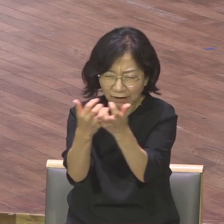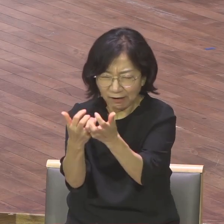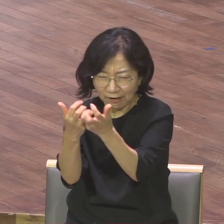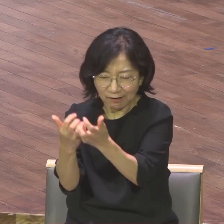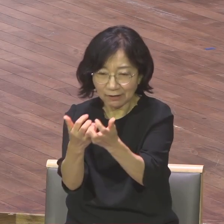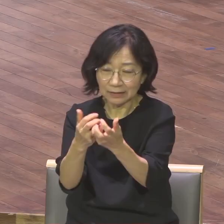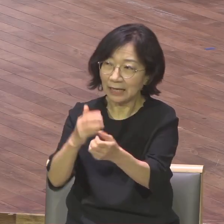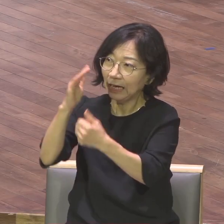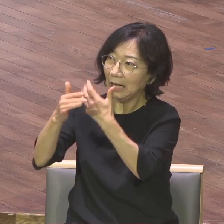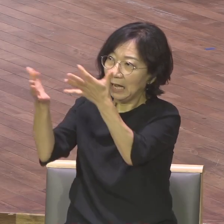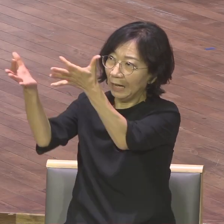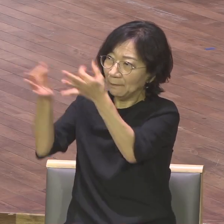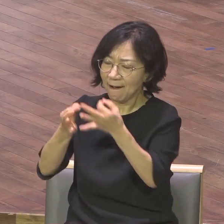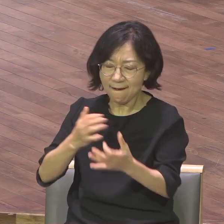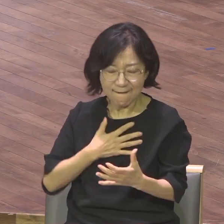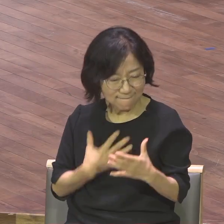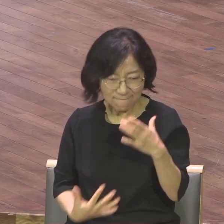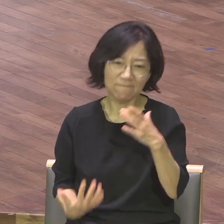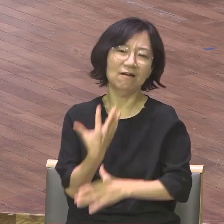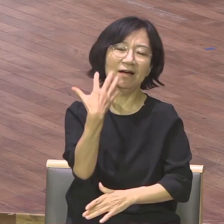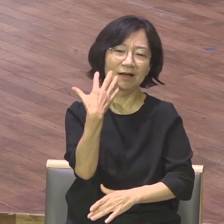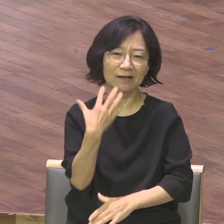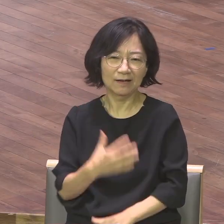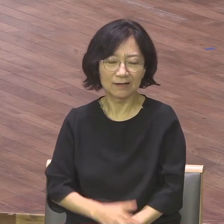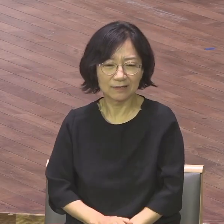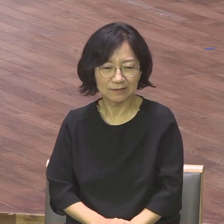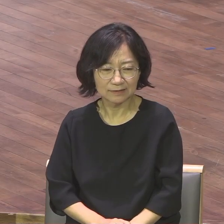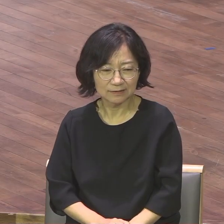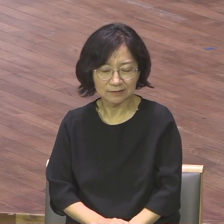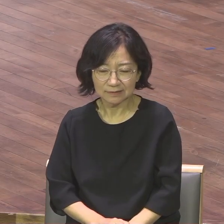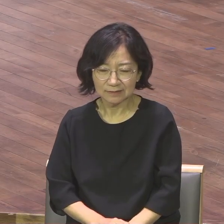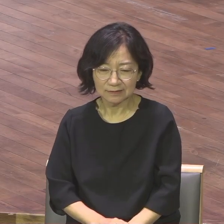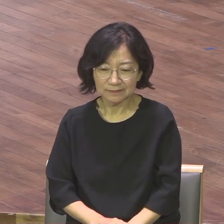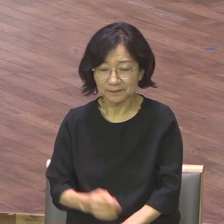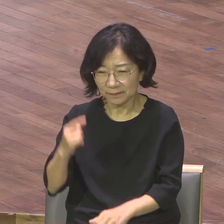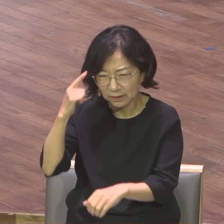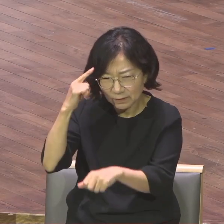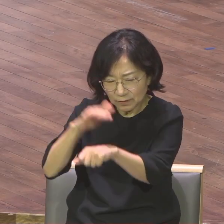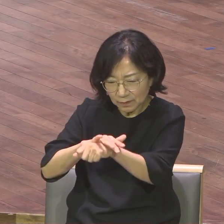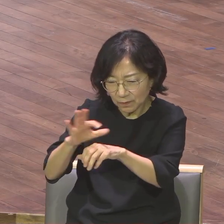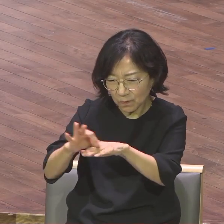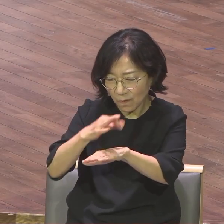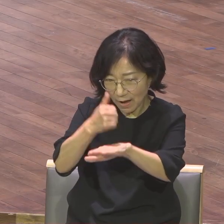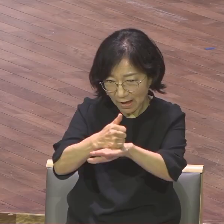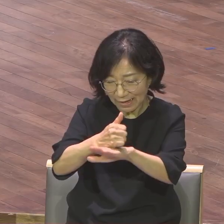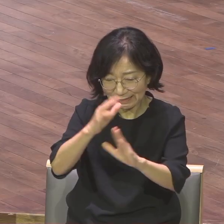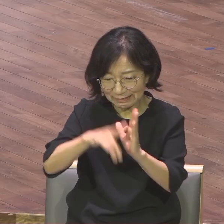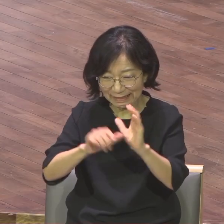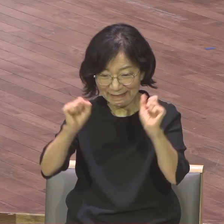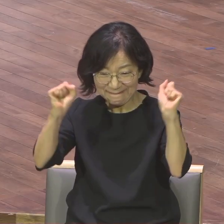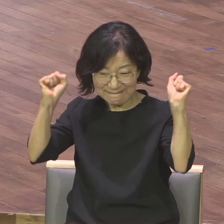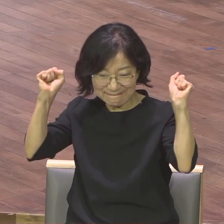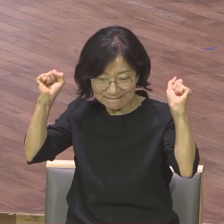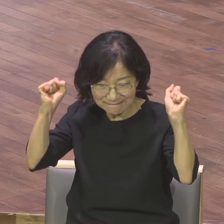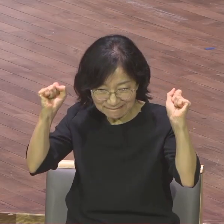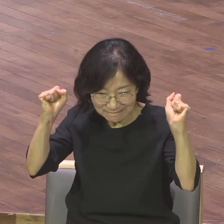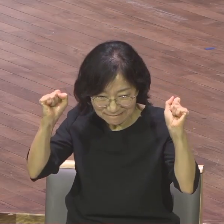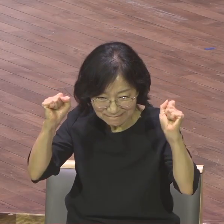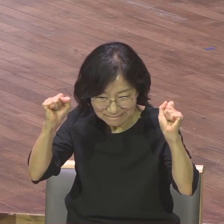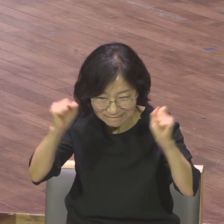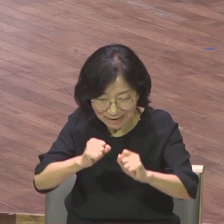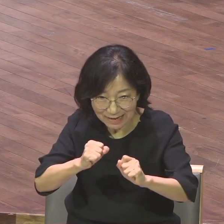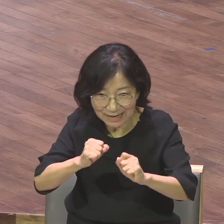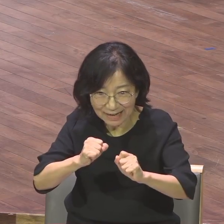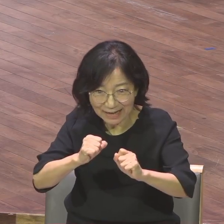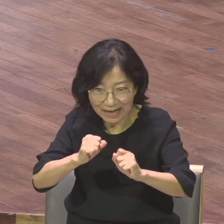하나님이 아주 화를 냈습니다. 솔로몬 때 망하게 할 건데 아버지